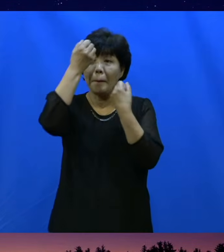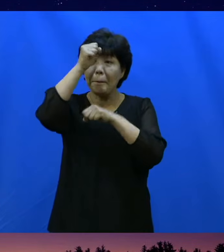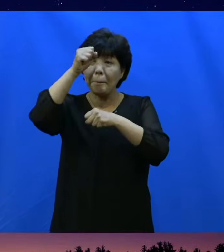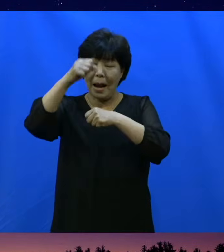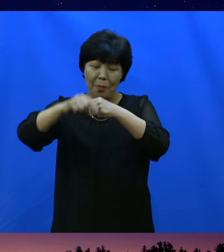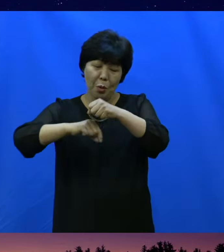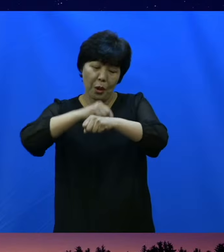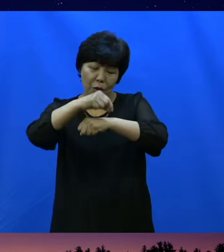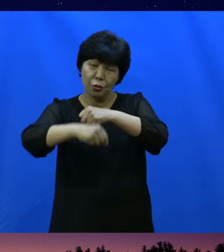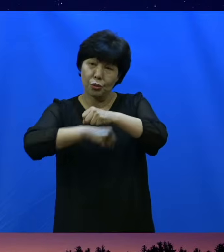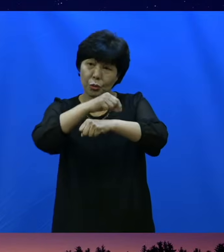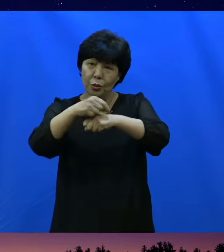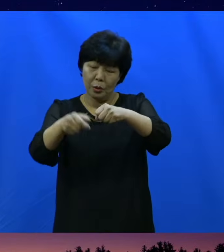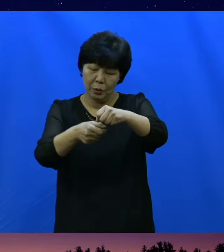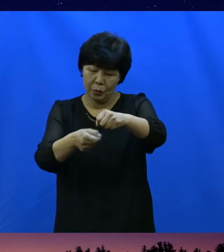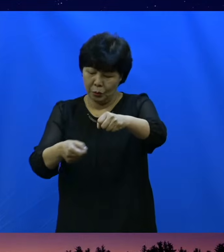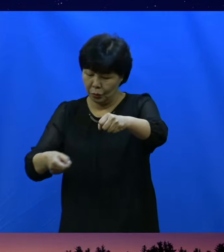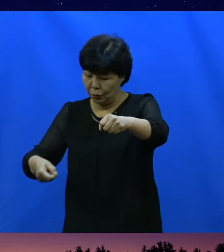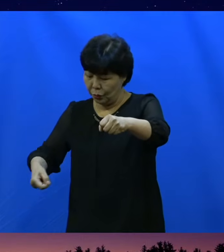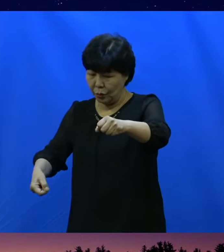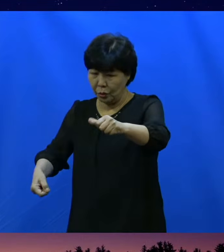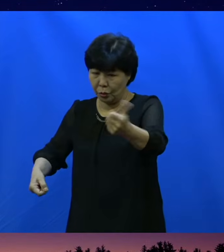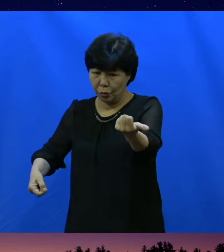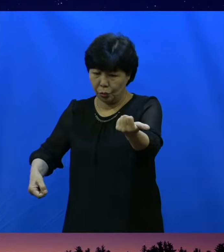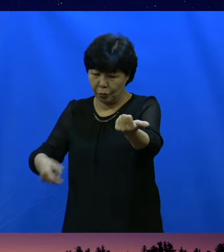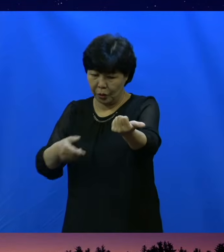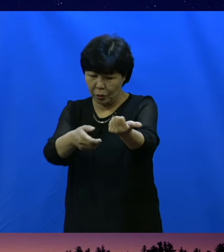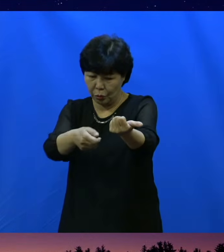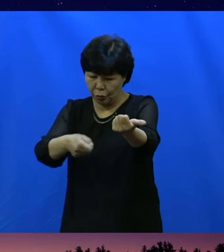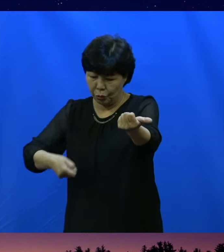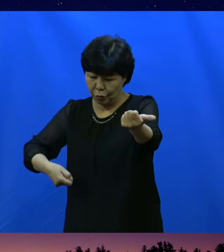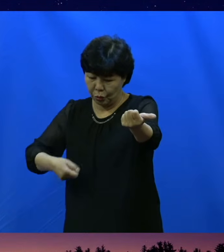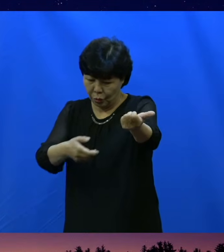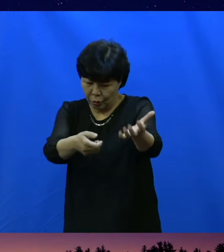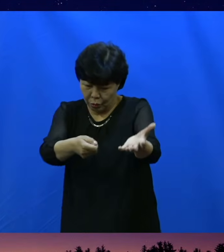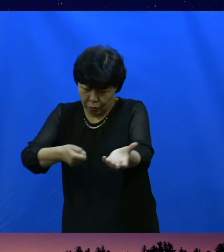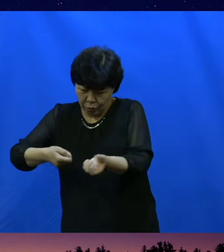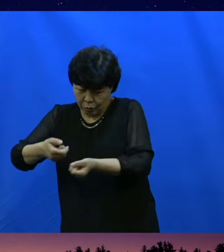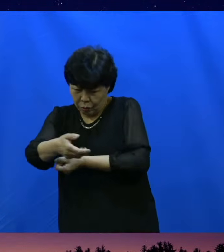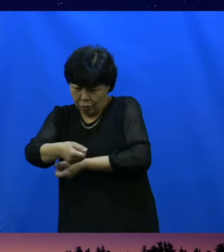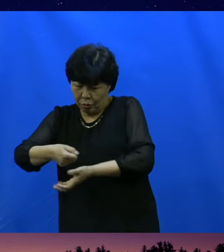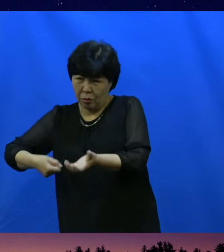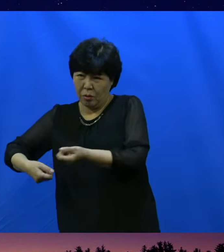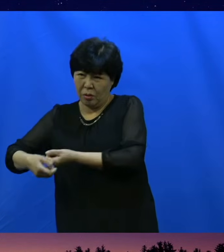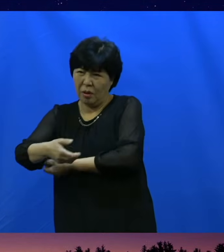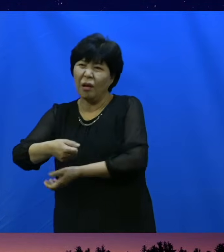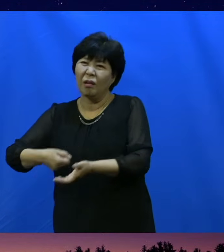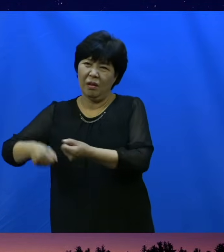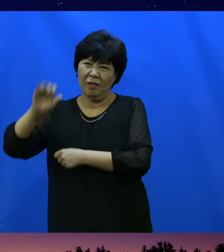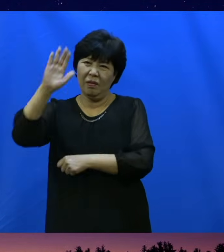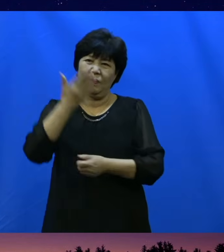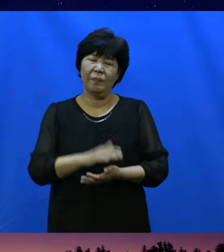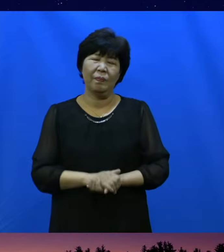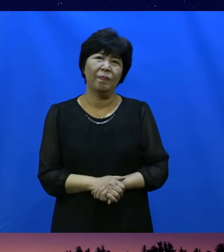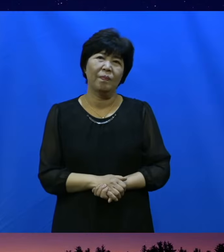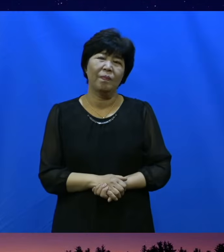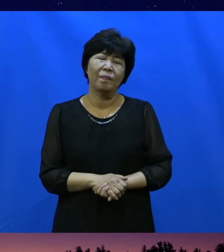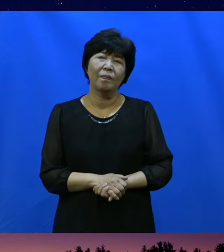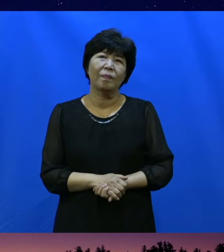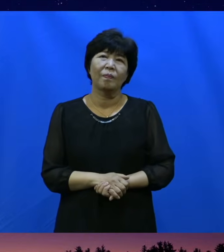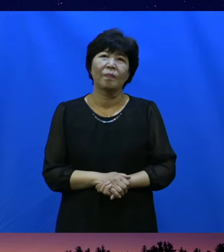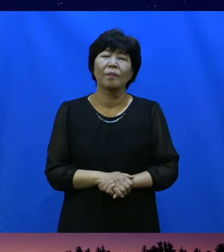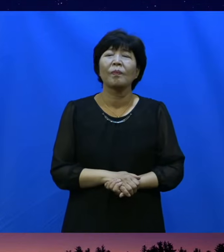발목에 줄이 매여 있어요. 그 죽으면 집어 당기는 거죠. 밖으로 끌어내는 겁니다. 자, 근데 여러분,